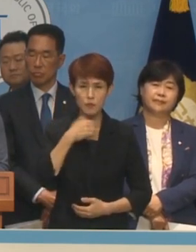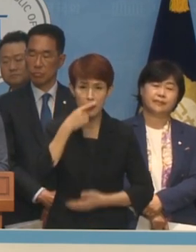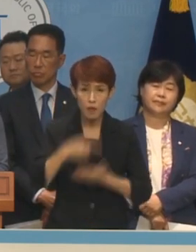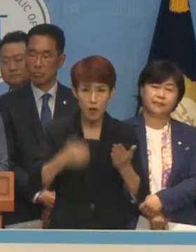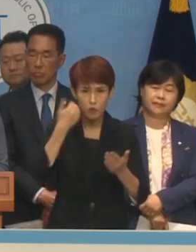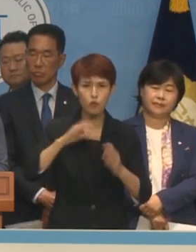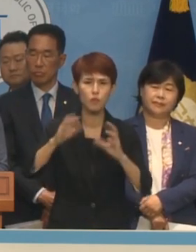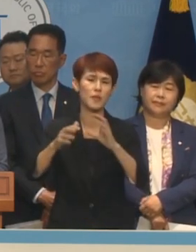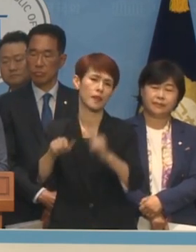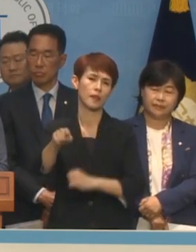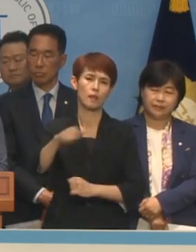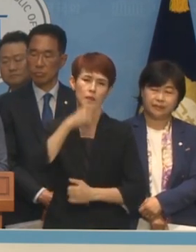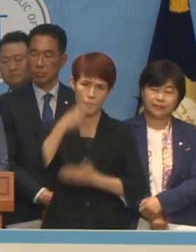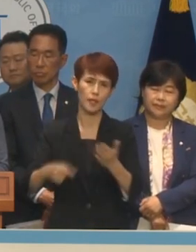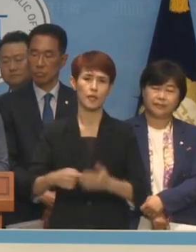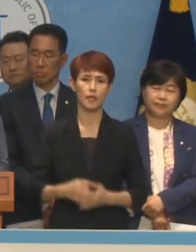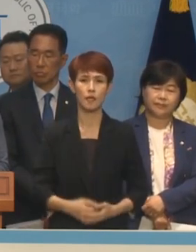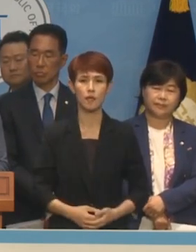피해로 돌아갈 수밖에 없다.